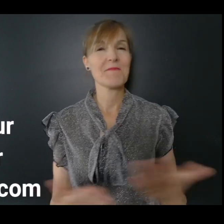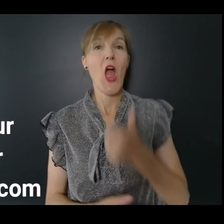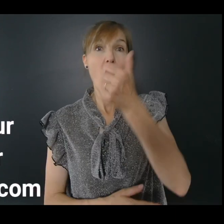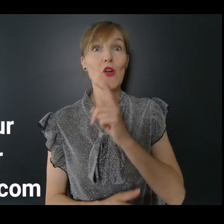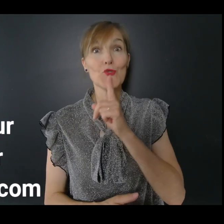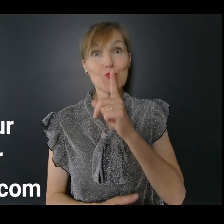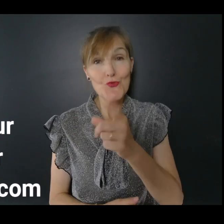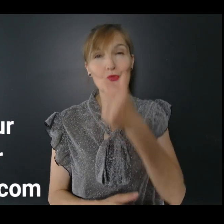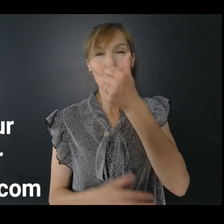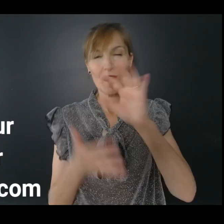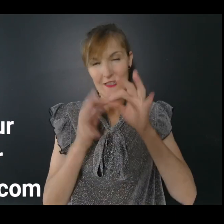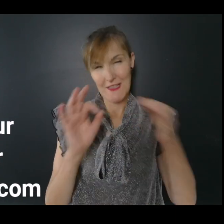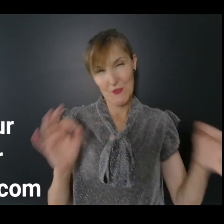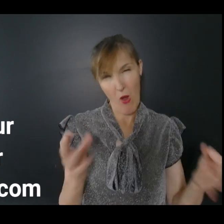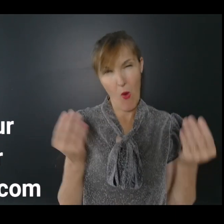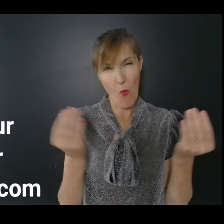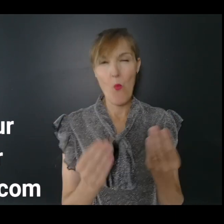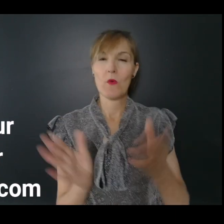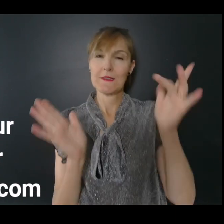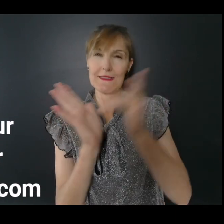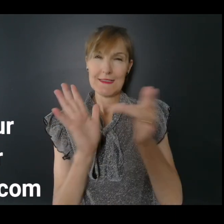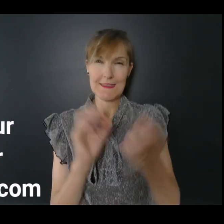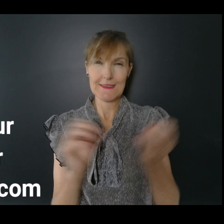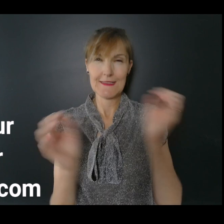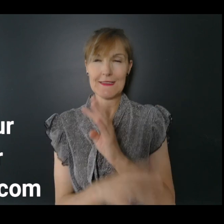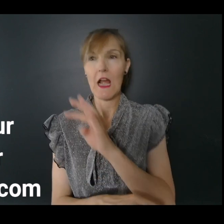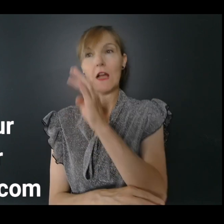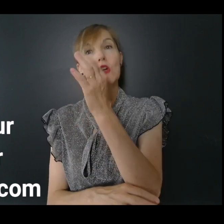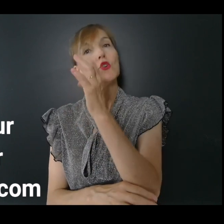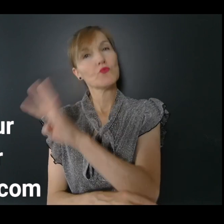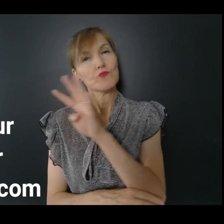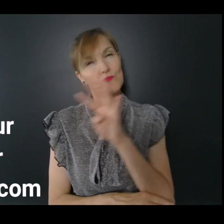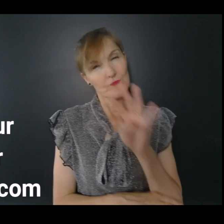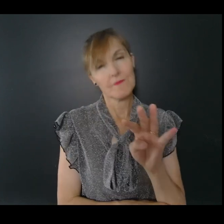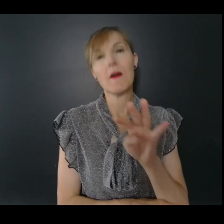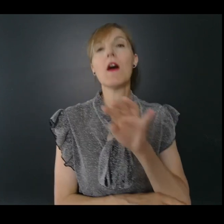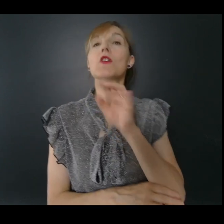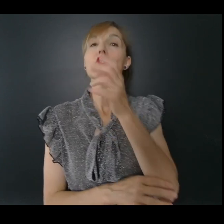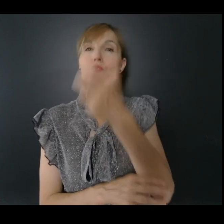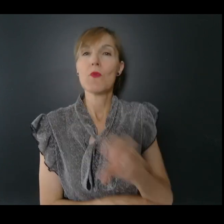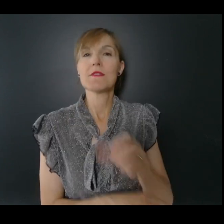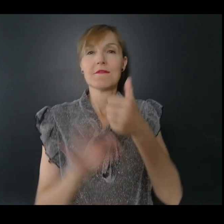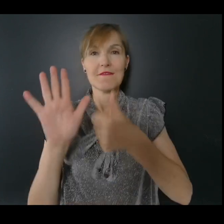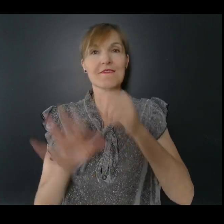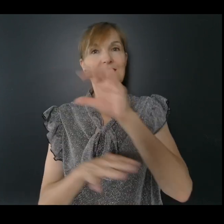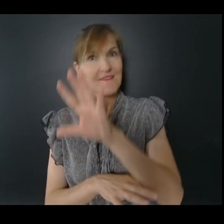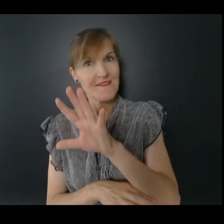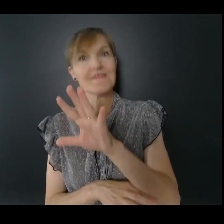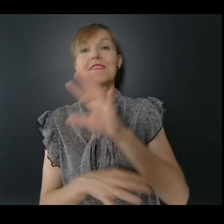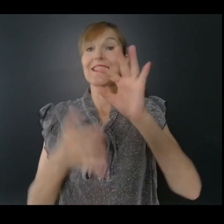Retrouvez un jour une histoire sur www.365histoires.com.